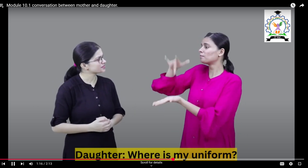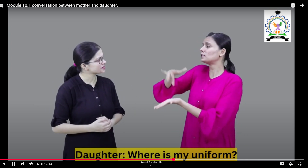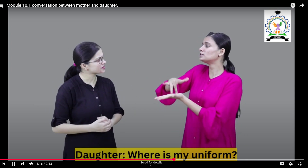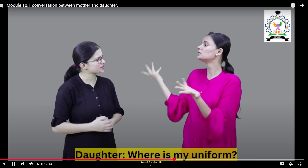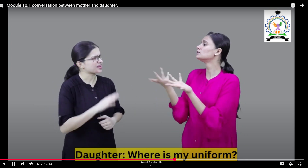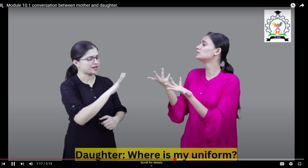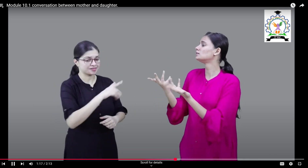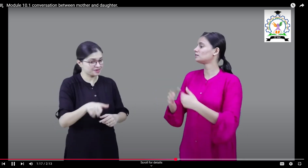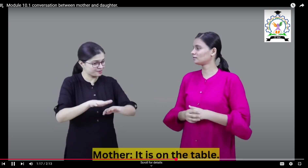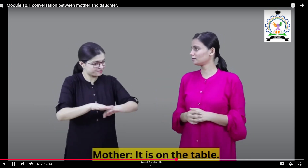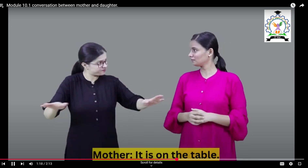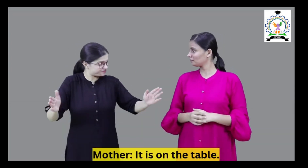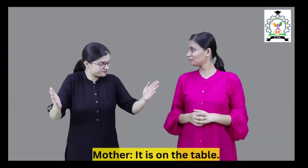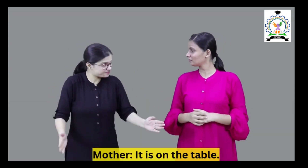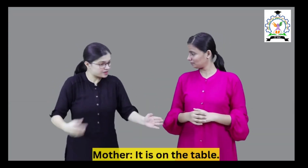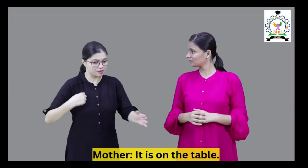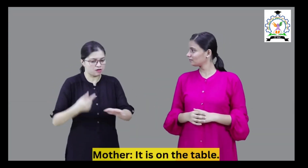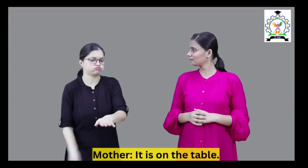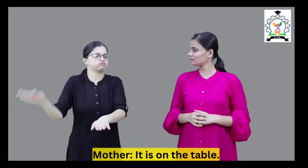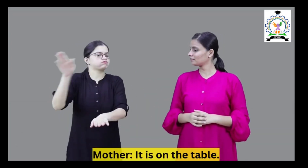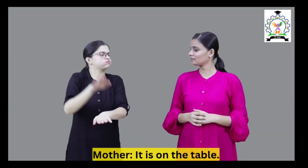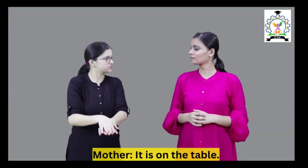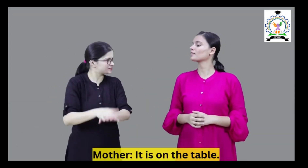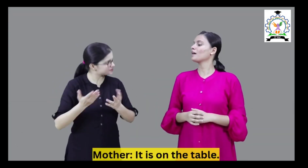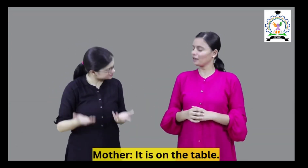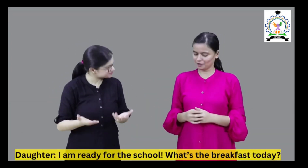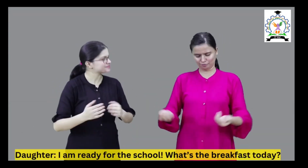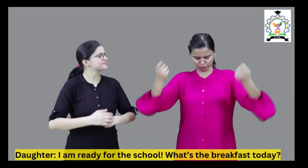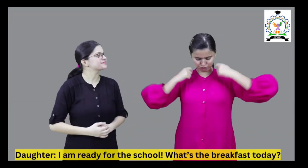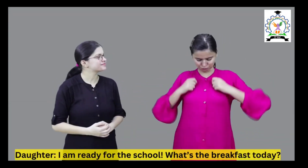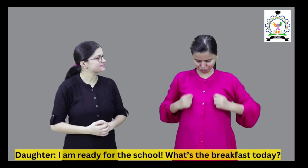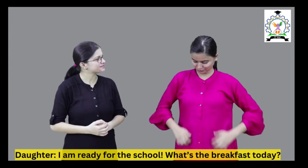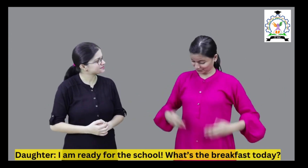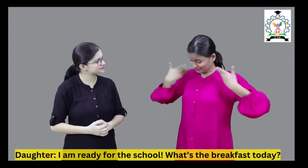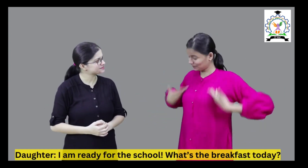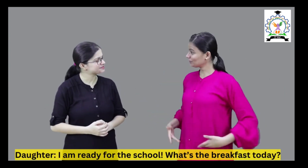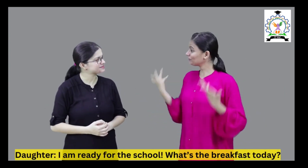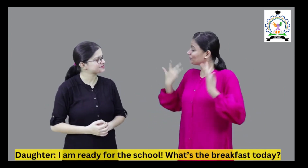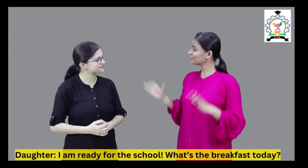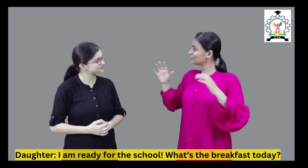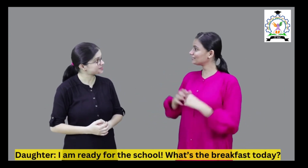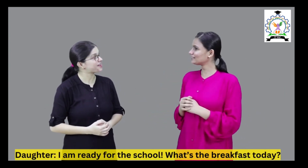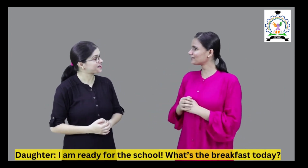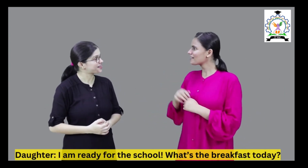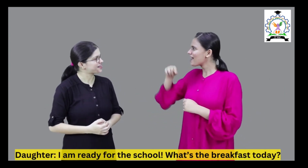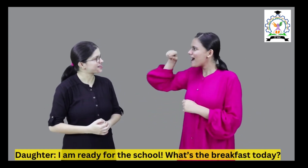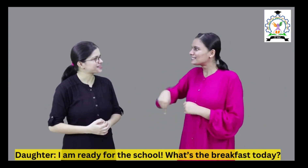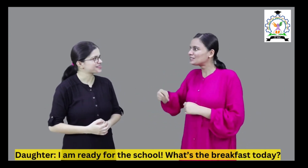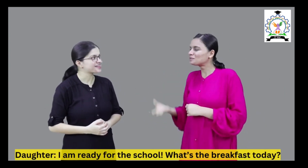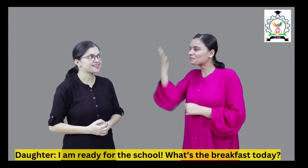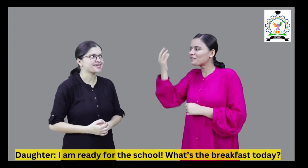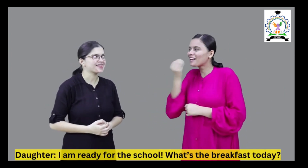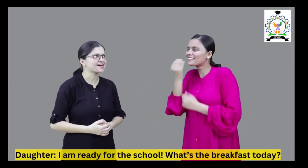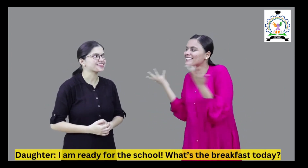आज ट्यूसडे है। अच्छा हाँ, मेरी यूनिफॉर्म कहाँ है? वो जो टेबल है ना, मैंने उसी के ऊपर रख दी है। अच्छा ठीक